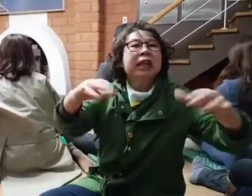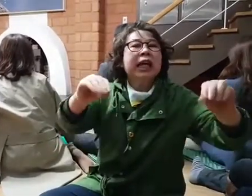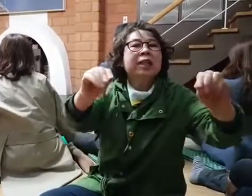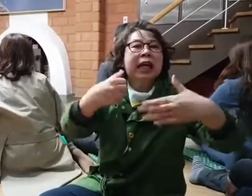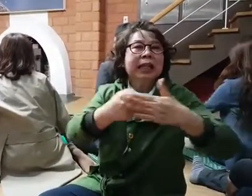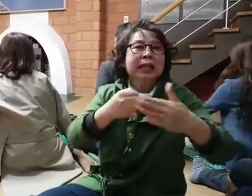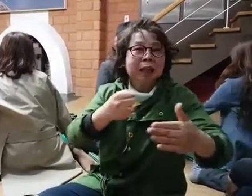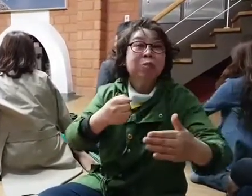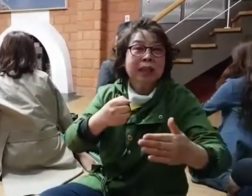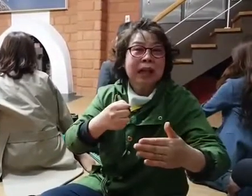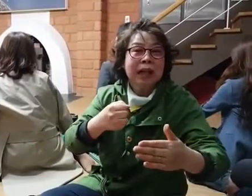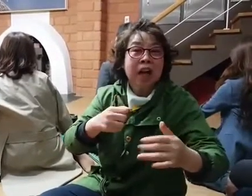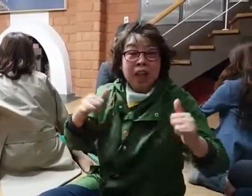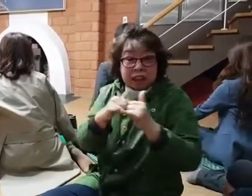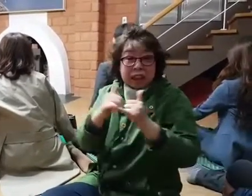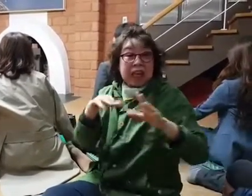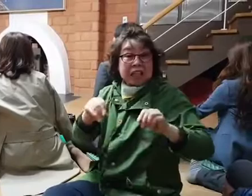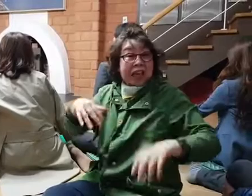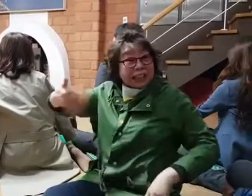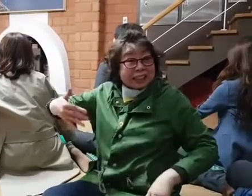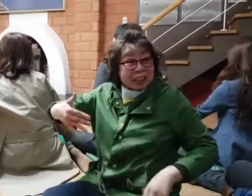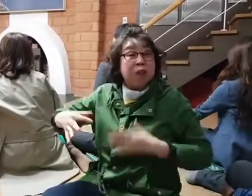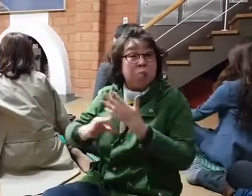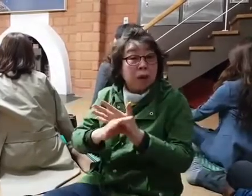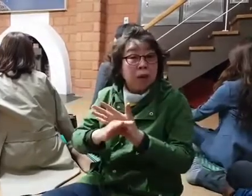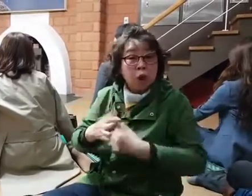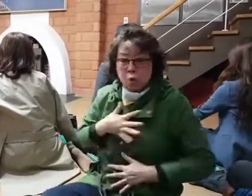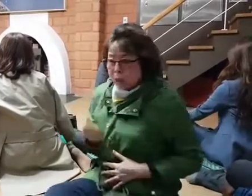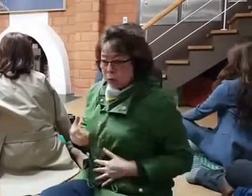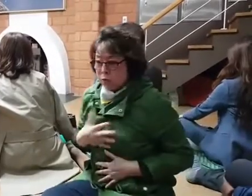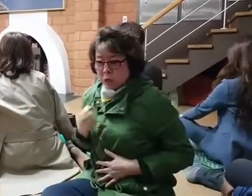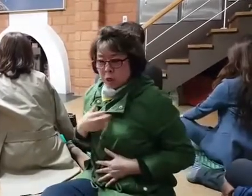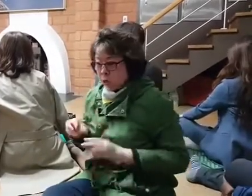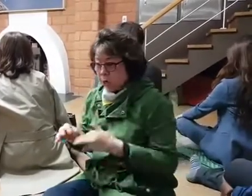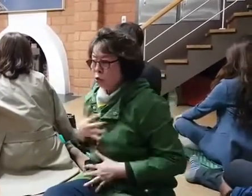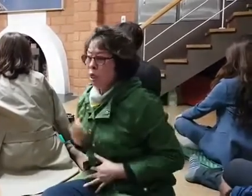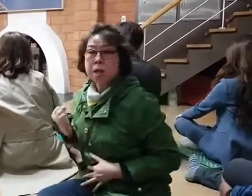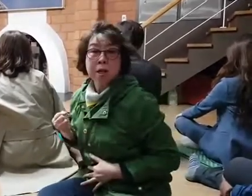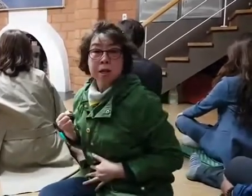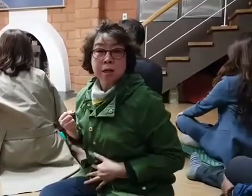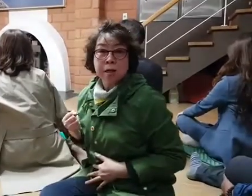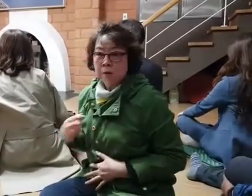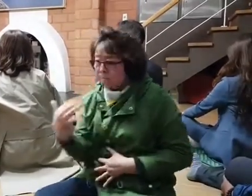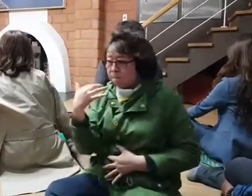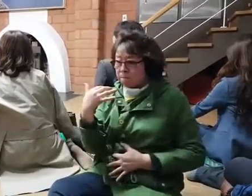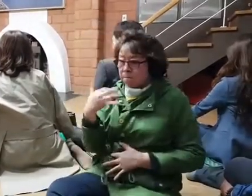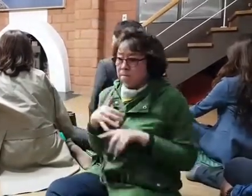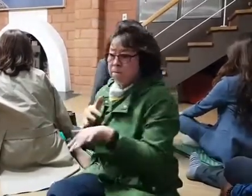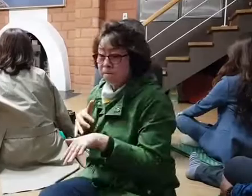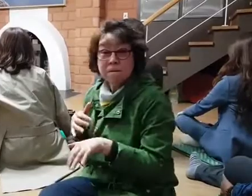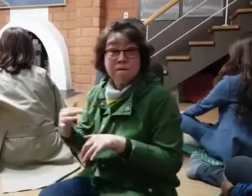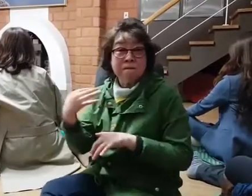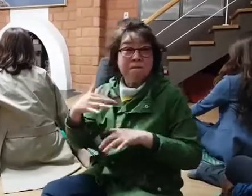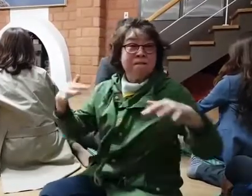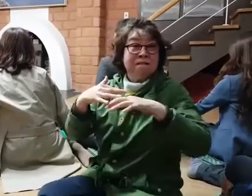겁니다. 전쟁이 안 끝났으면 이걸 우리 땅이고 이게 조금 더 쳐들어가면 이것도 우리 땅 될